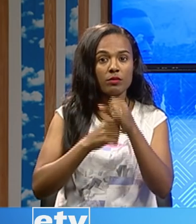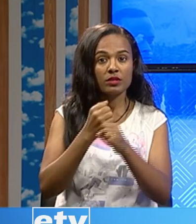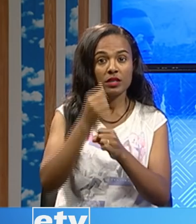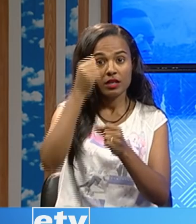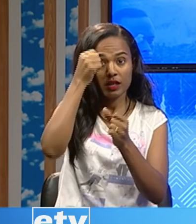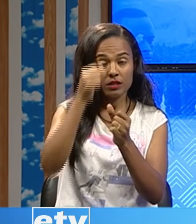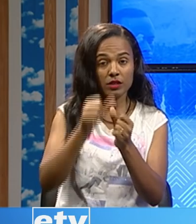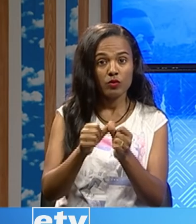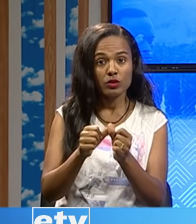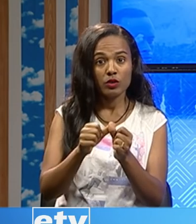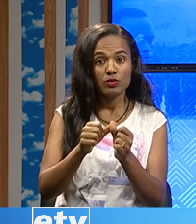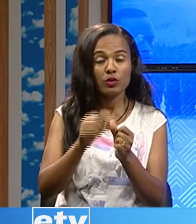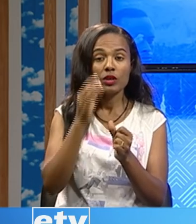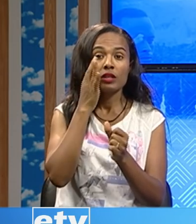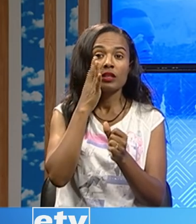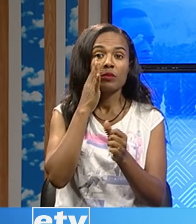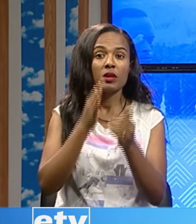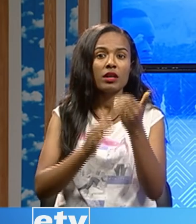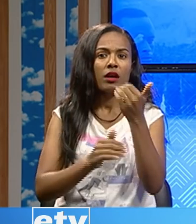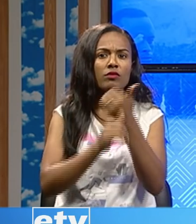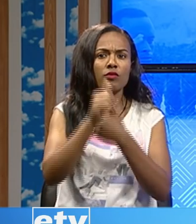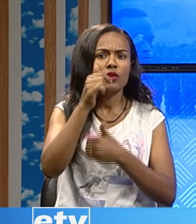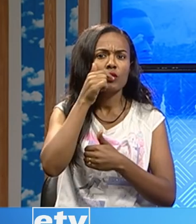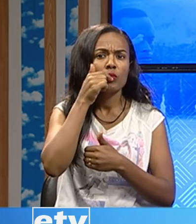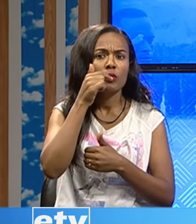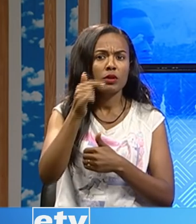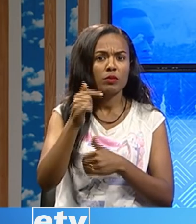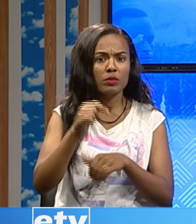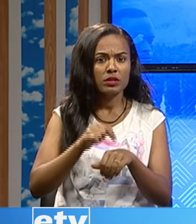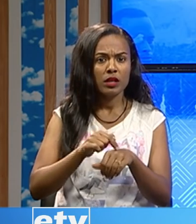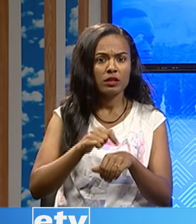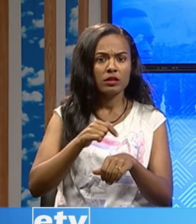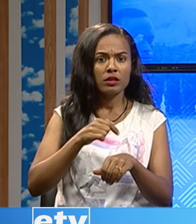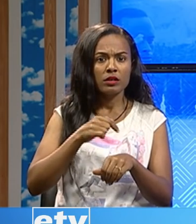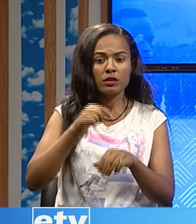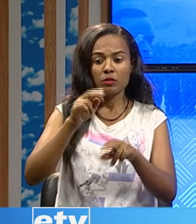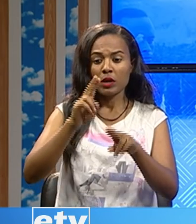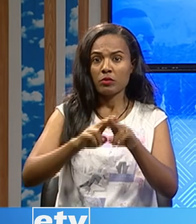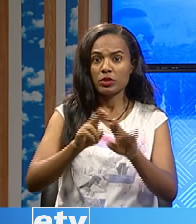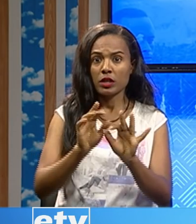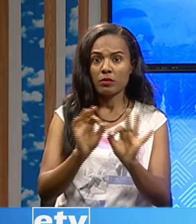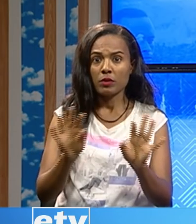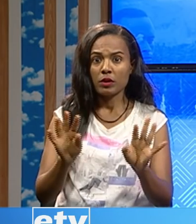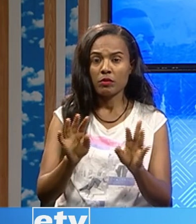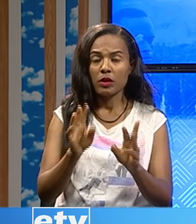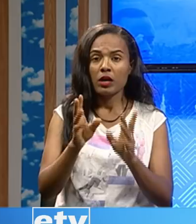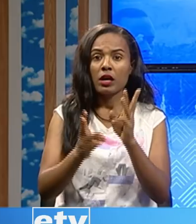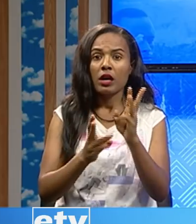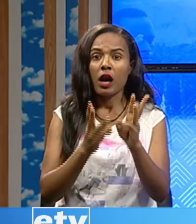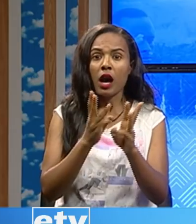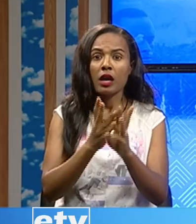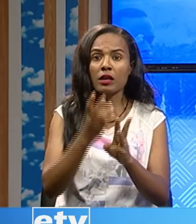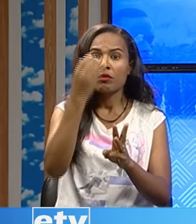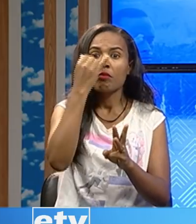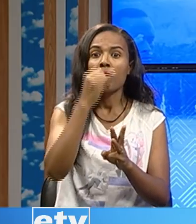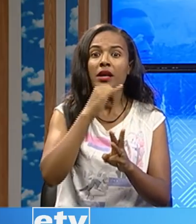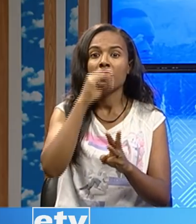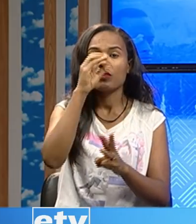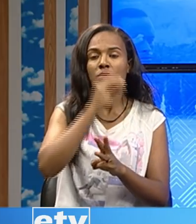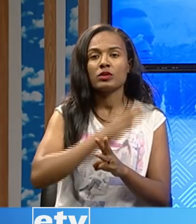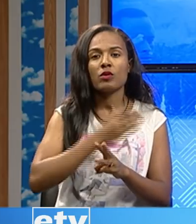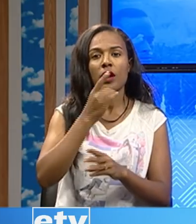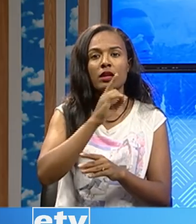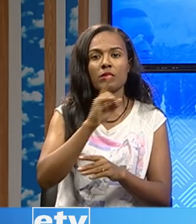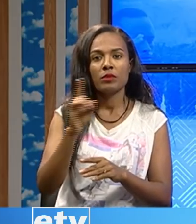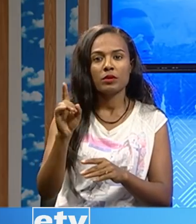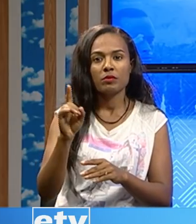ታስታውሱ ከሆነ ቲፒኤልኤፍ ሊያጠቁኝ ነው በሚልበት ሰዓት እኔ መቀመጫ አልነበረኝም። ከዓለም የማይደውል ሰው አልነበረም።